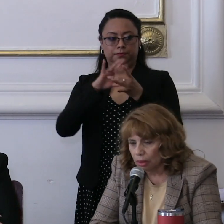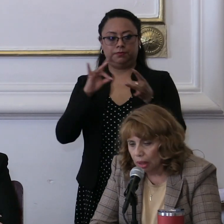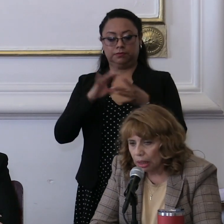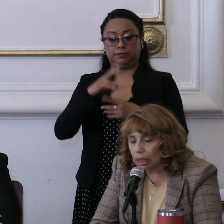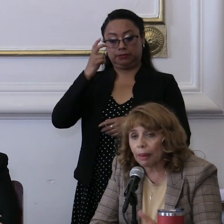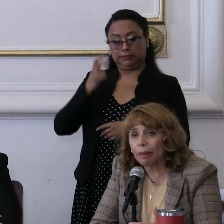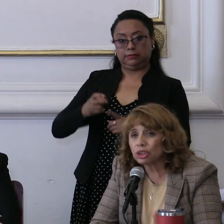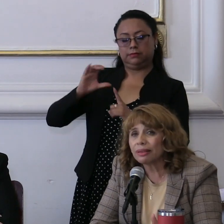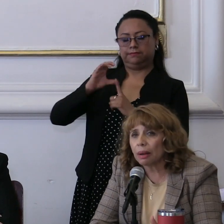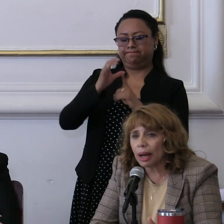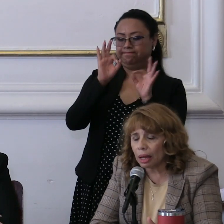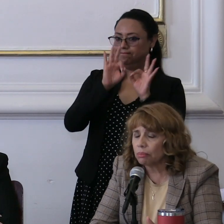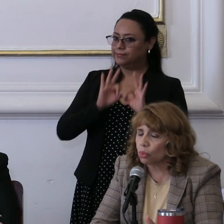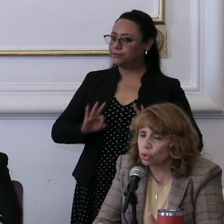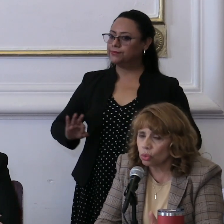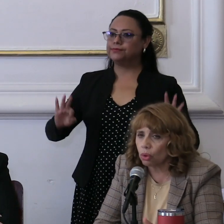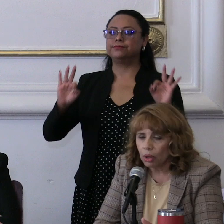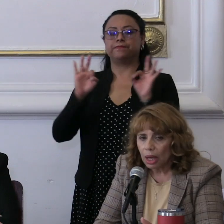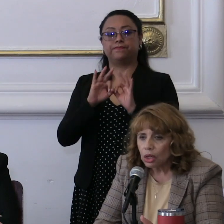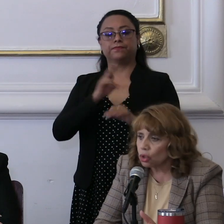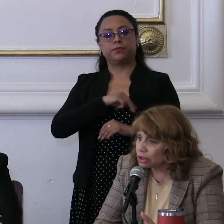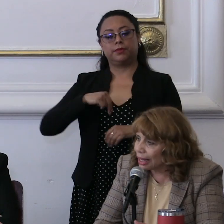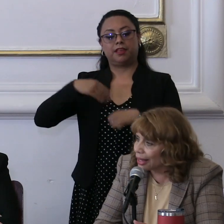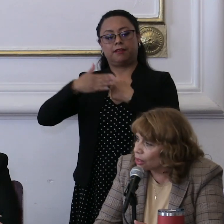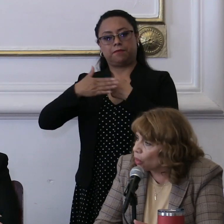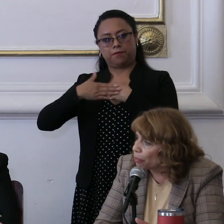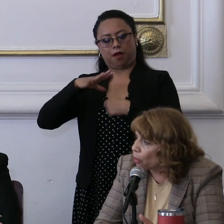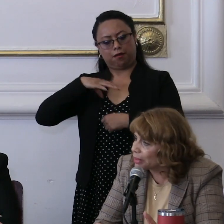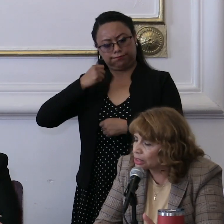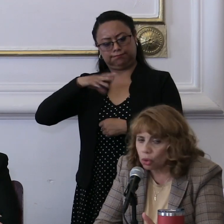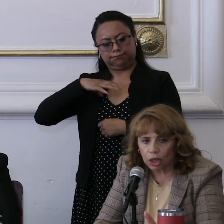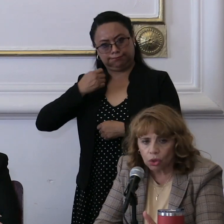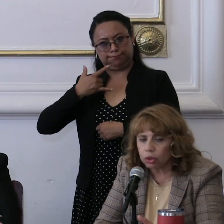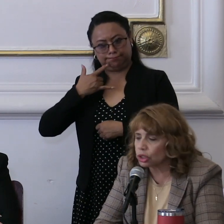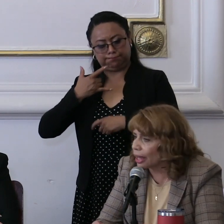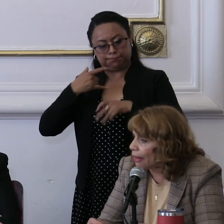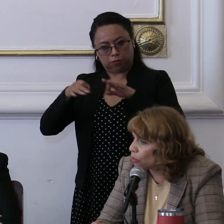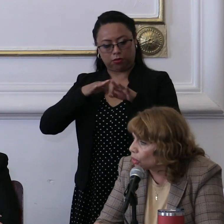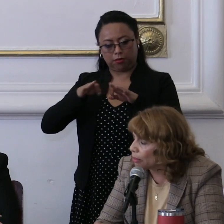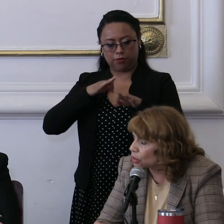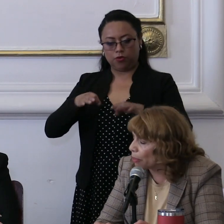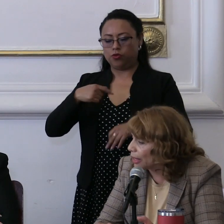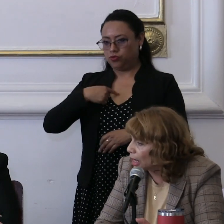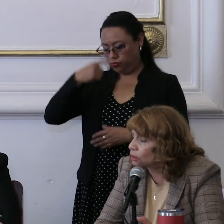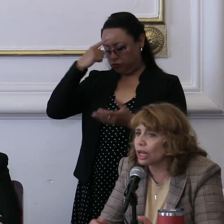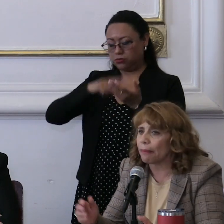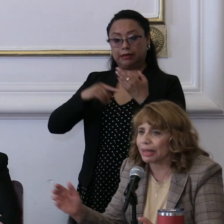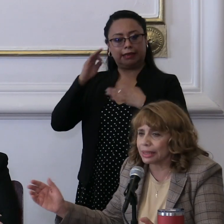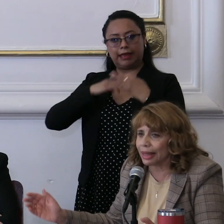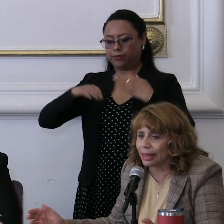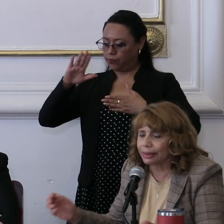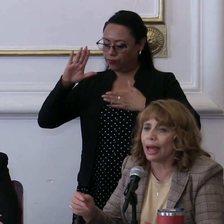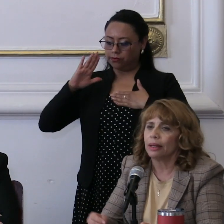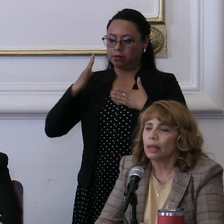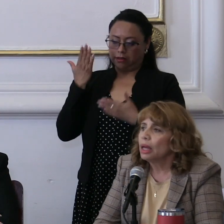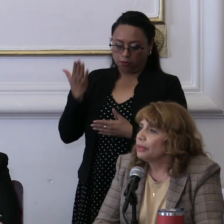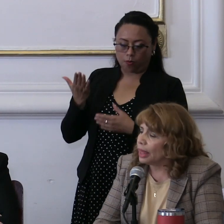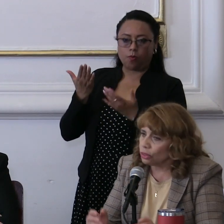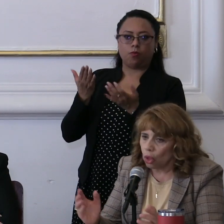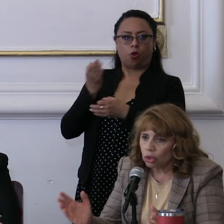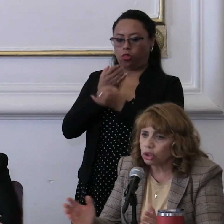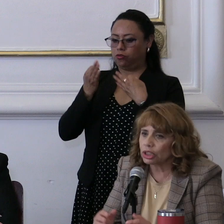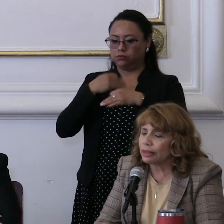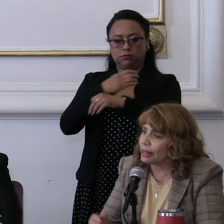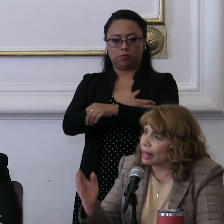comisión y que vamos a trabajar muy duro. Yo sé que hay compromiso de todos y cada uno de mis compañeros, de la presidenta,